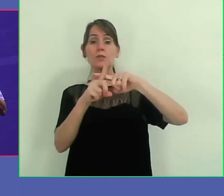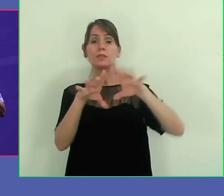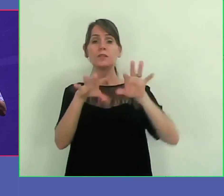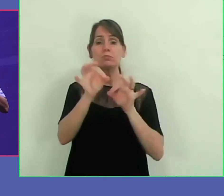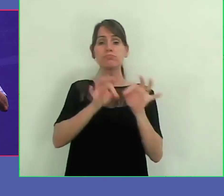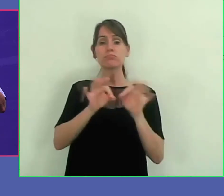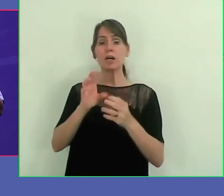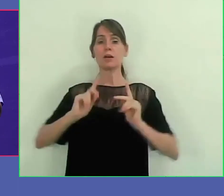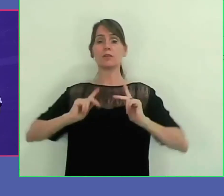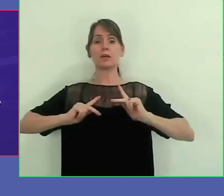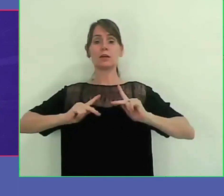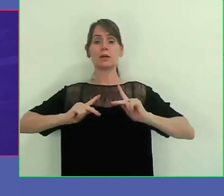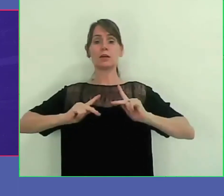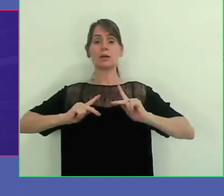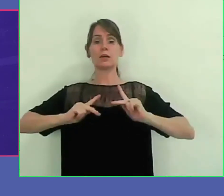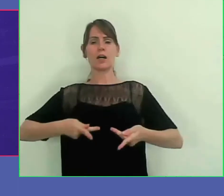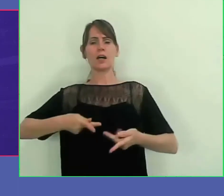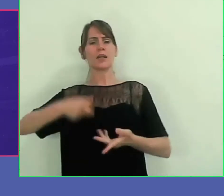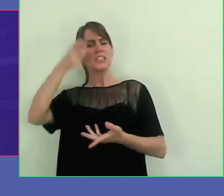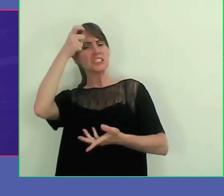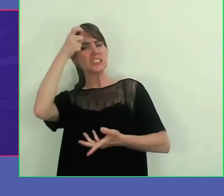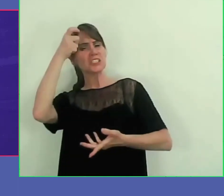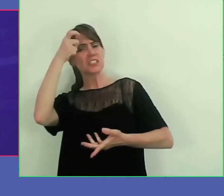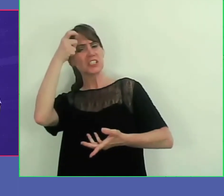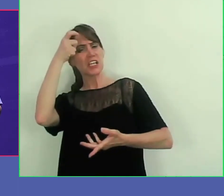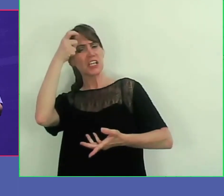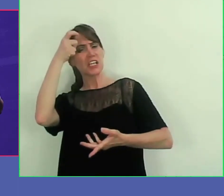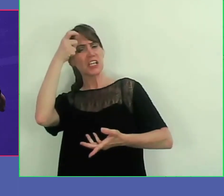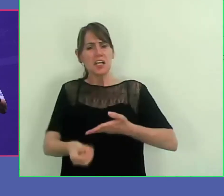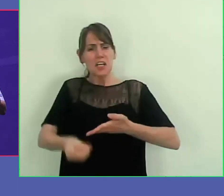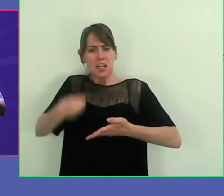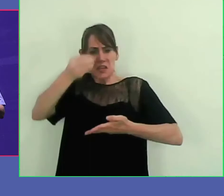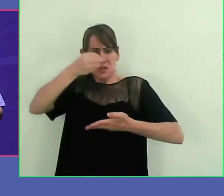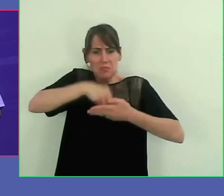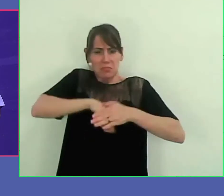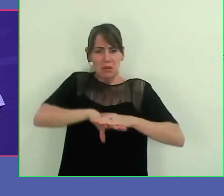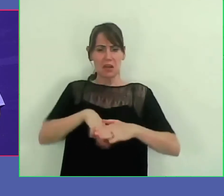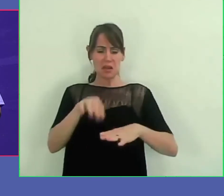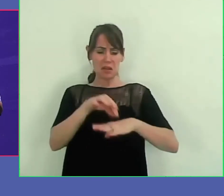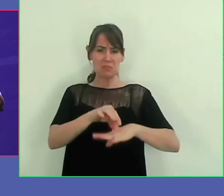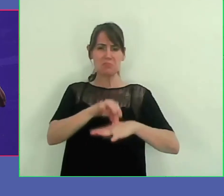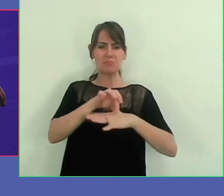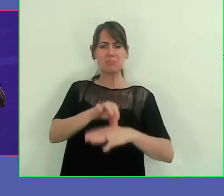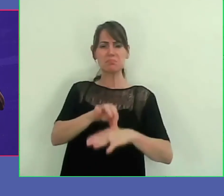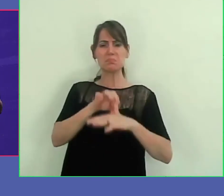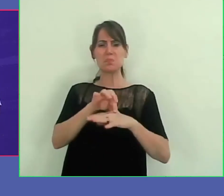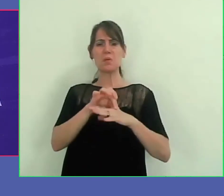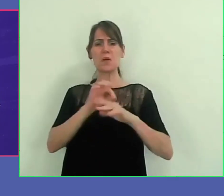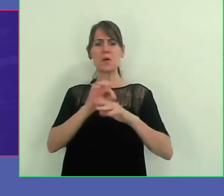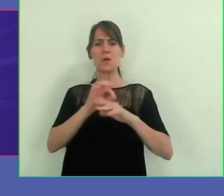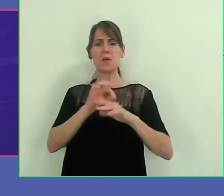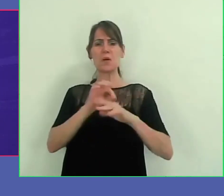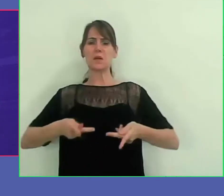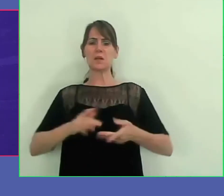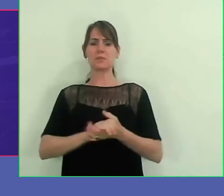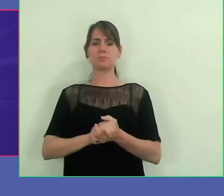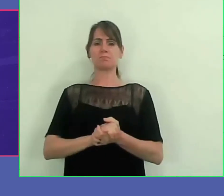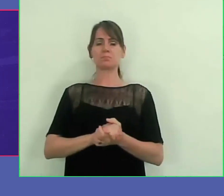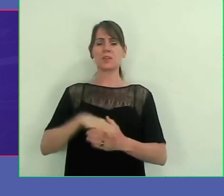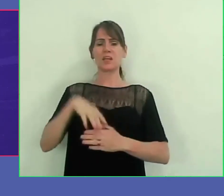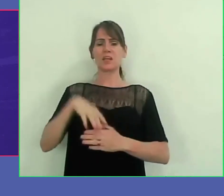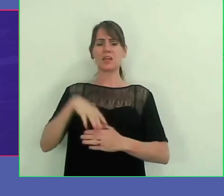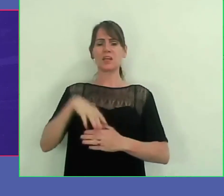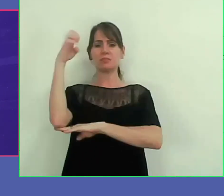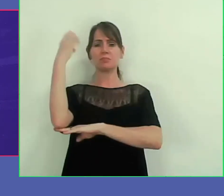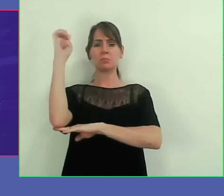natureza satânica injetada na carne do homem, lá no jardim do Éden, na queda do